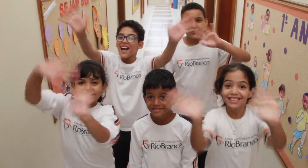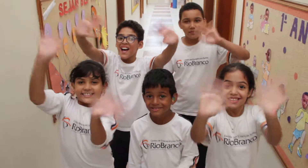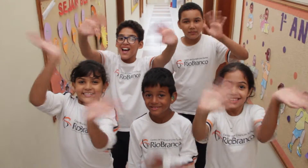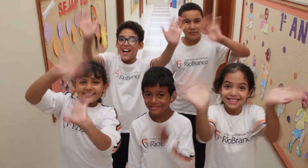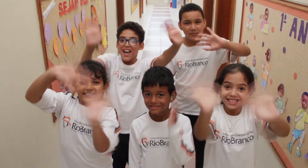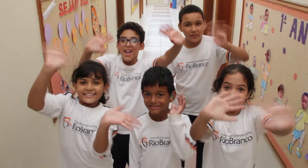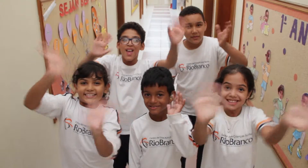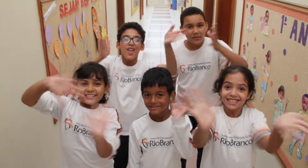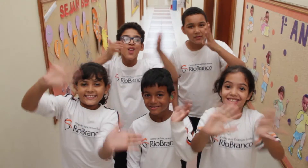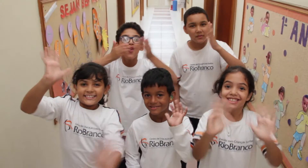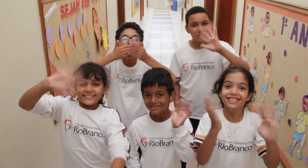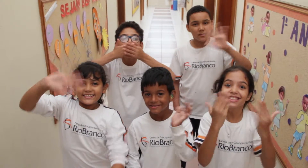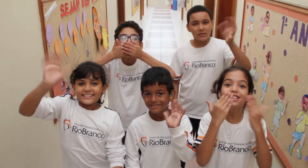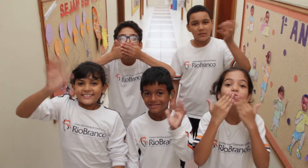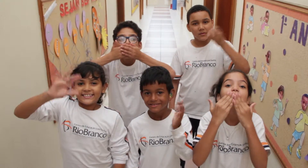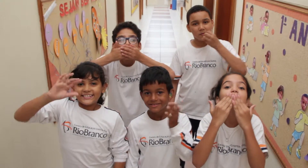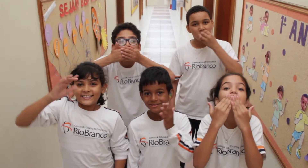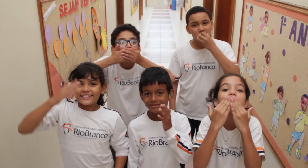Música